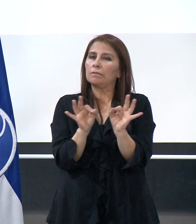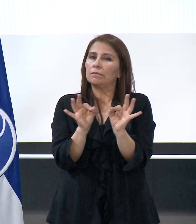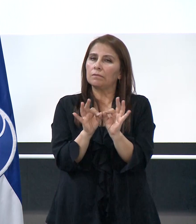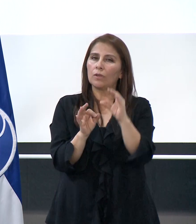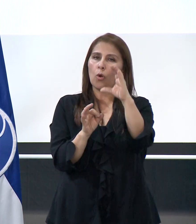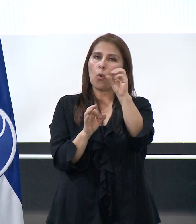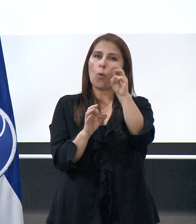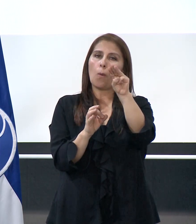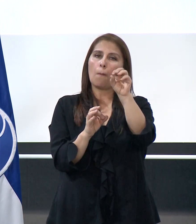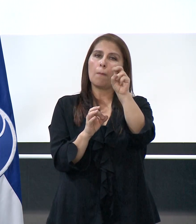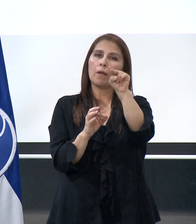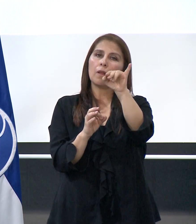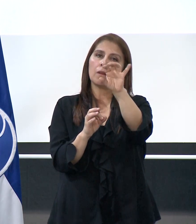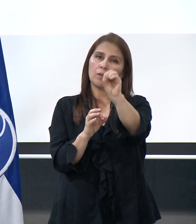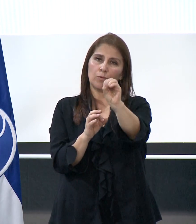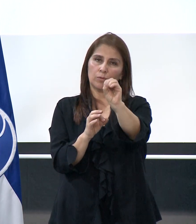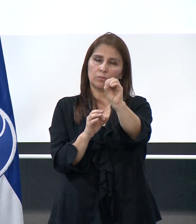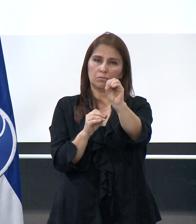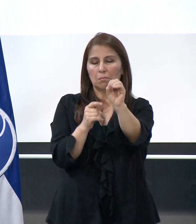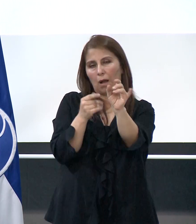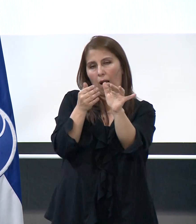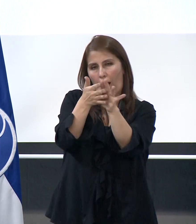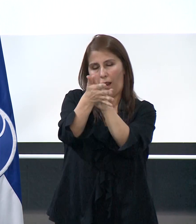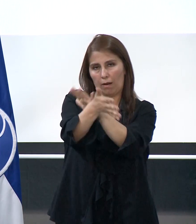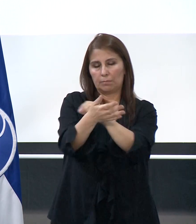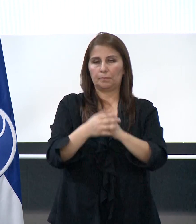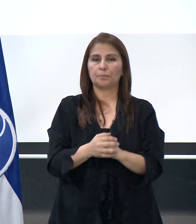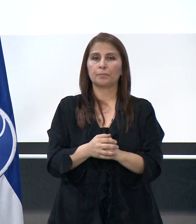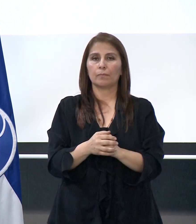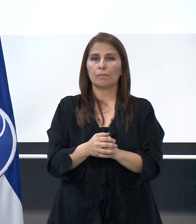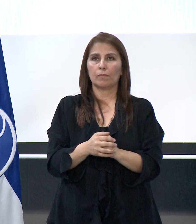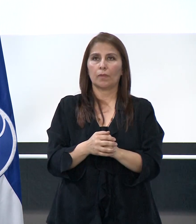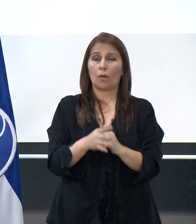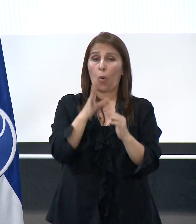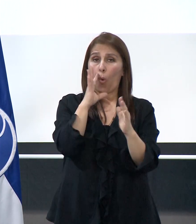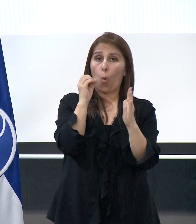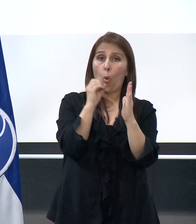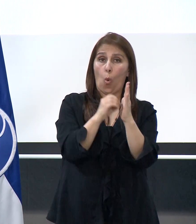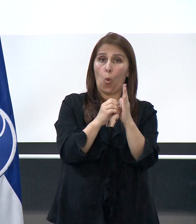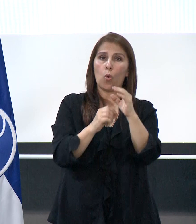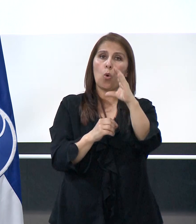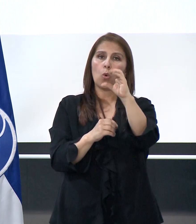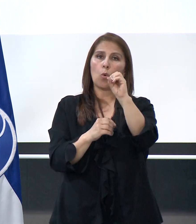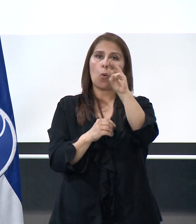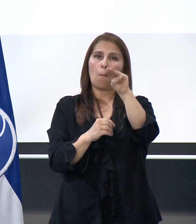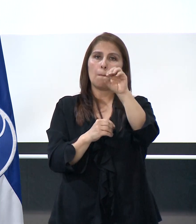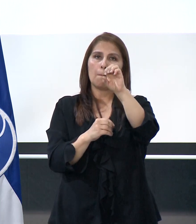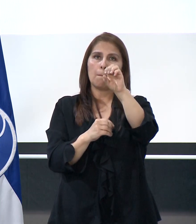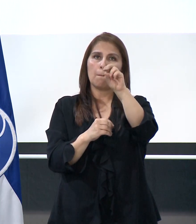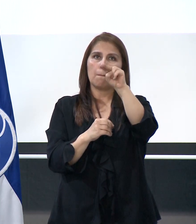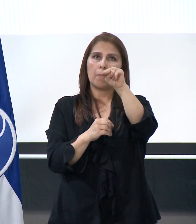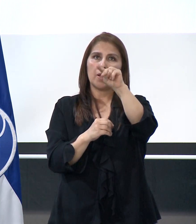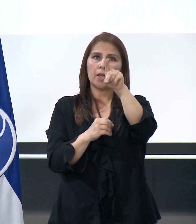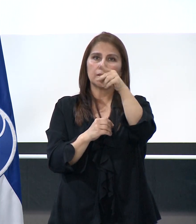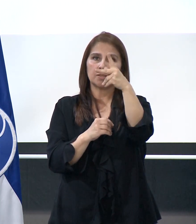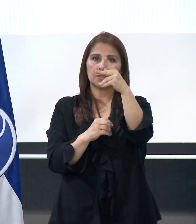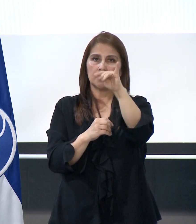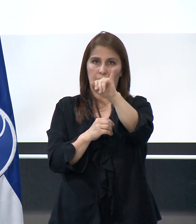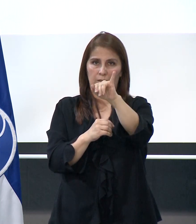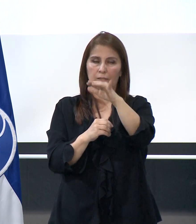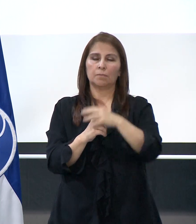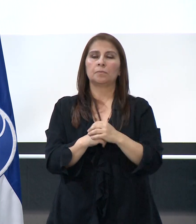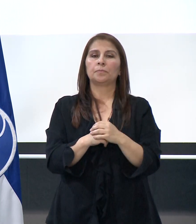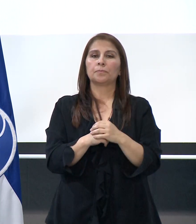la celebración este año juana mos convenio o comments key o comenius en